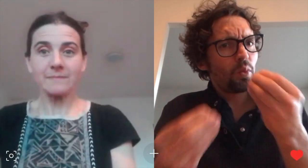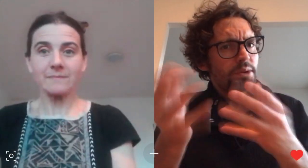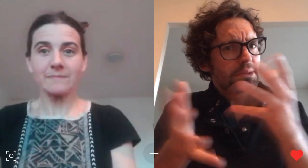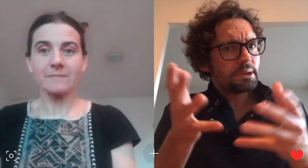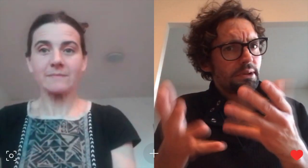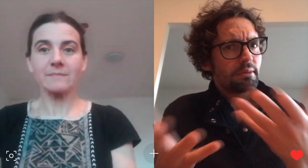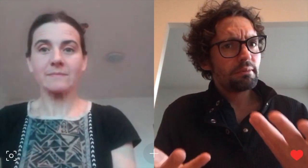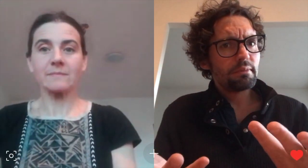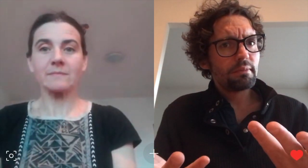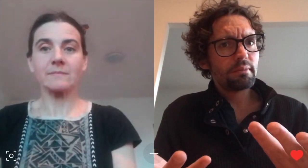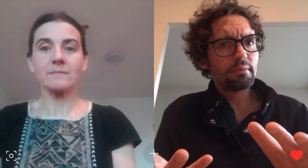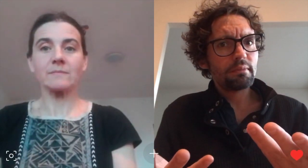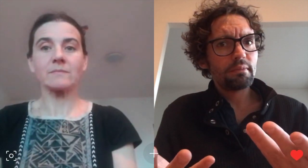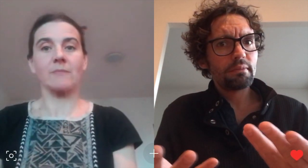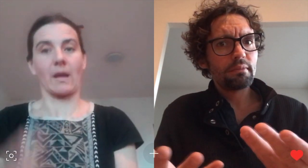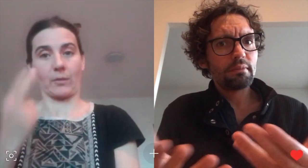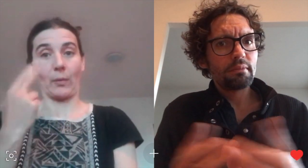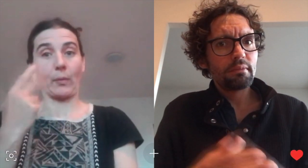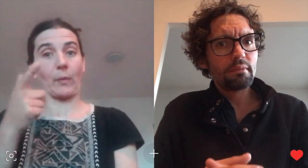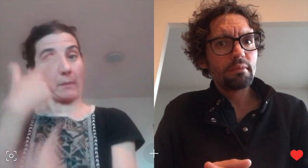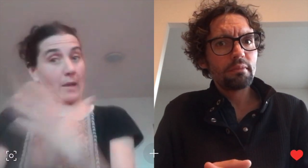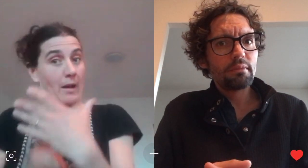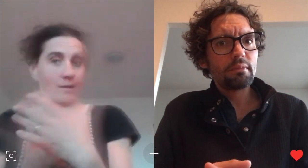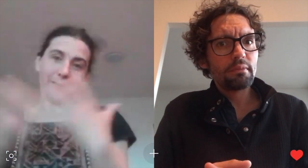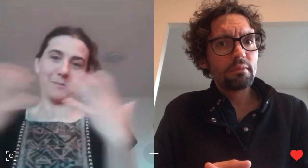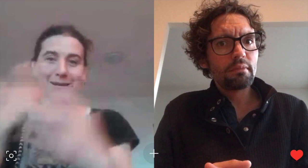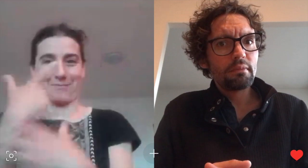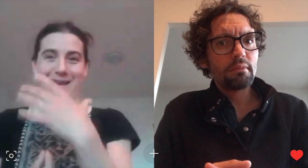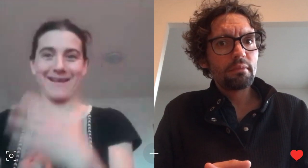marotte, il faut que j'écrive le spectacle en bilingue ? Ben oui